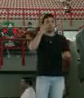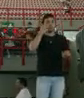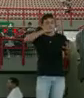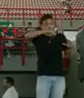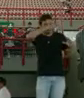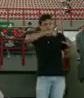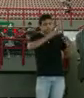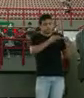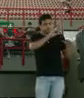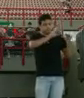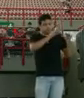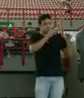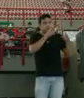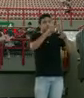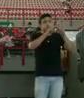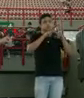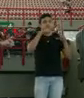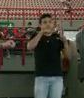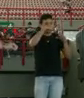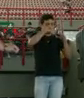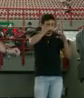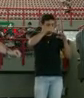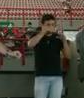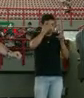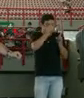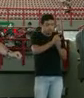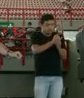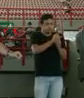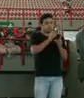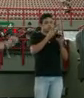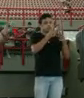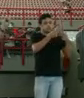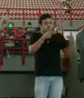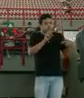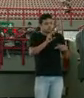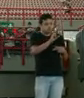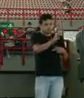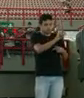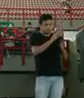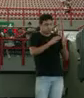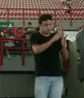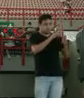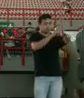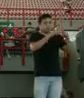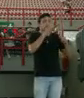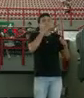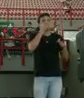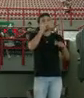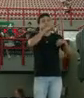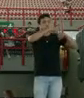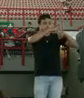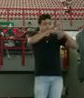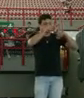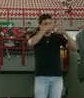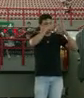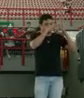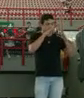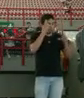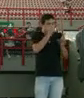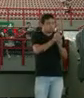urina, ele tem que procurar na sua urina substâncias. E como é que eu encontro na sua urina